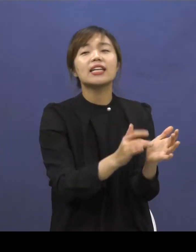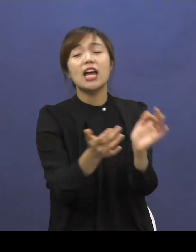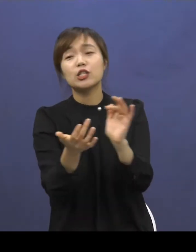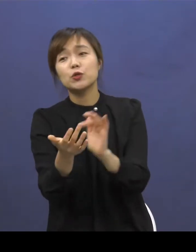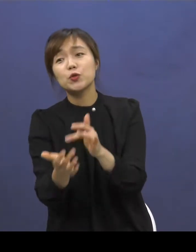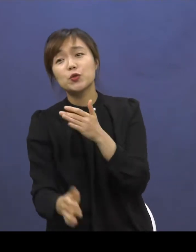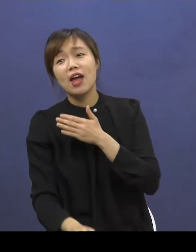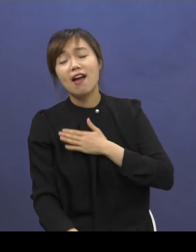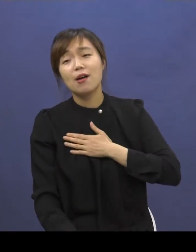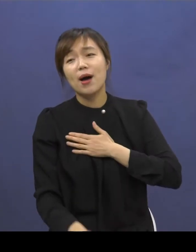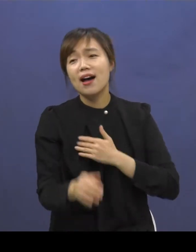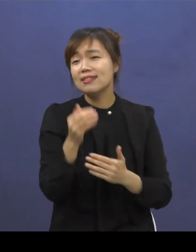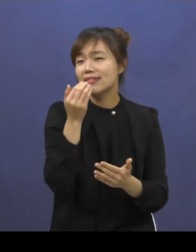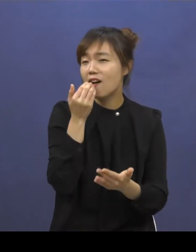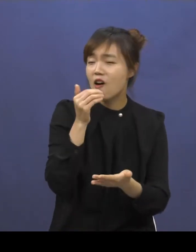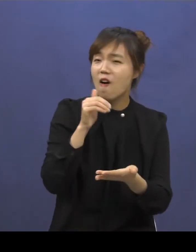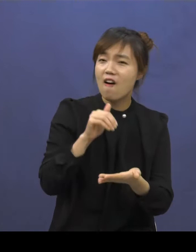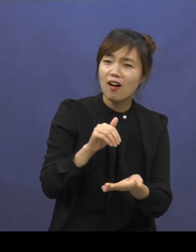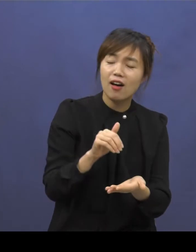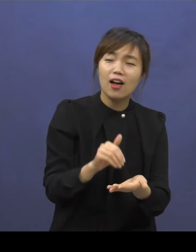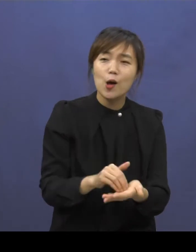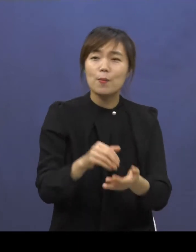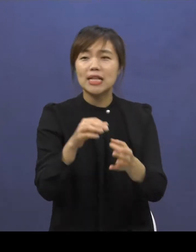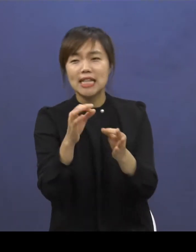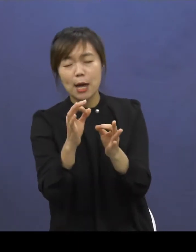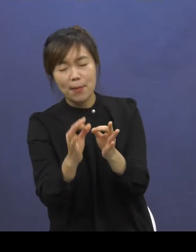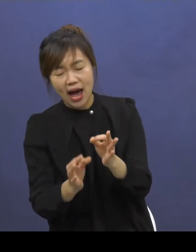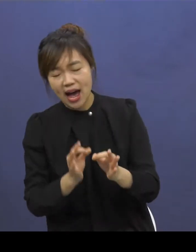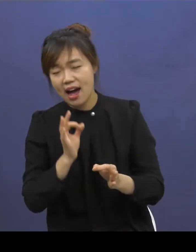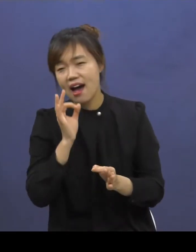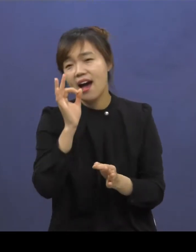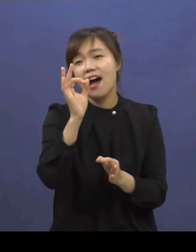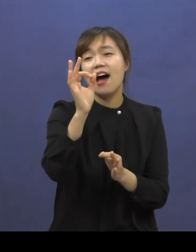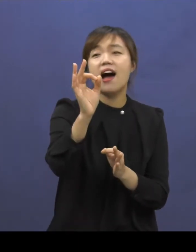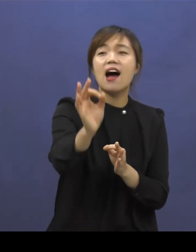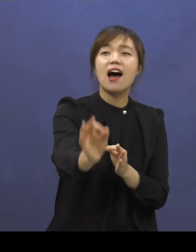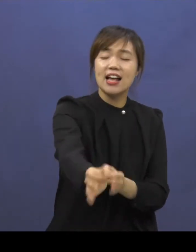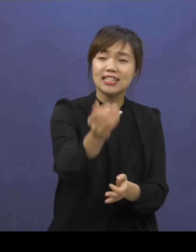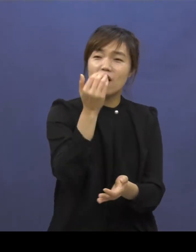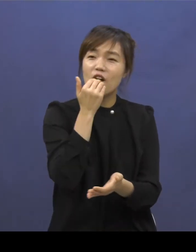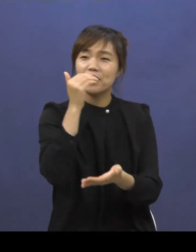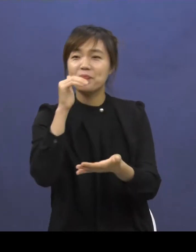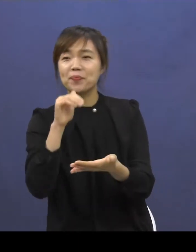예수 내 반성 만세 반성